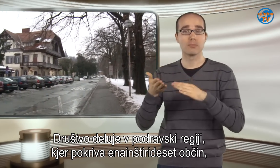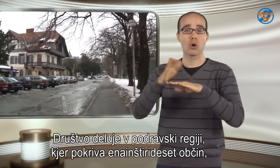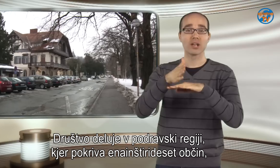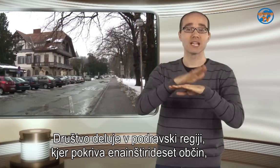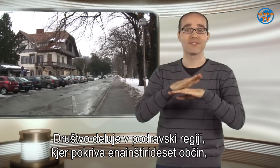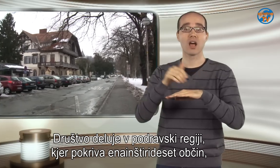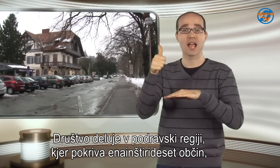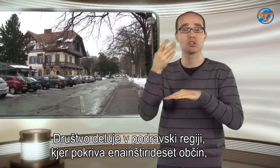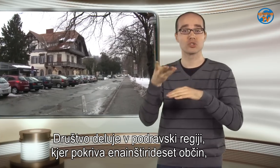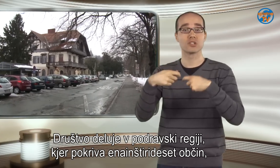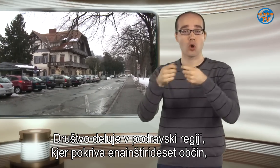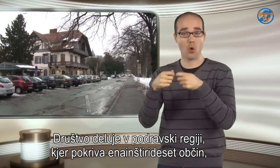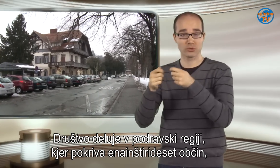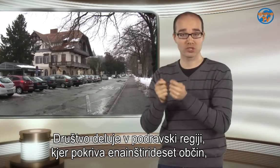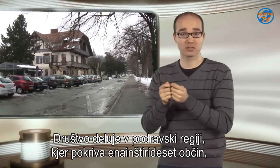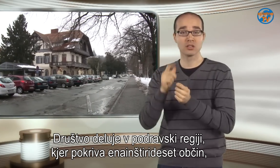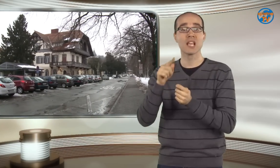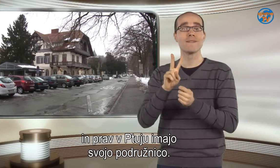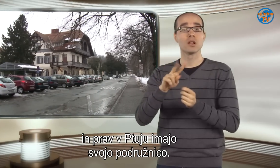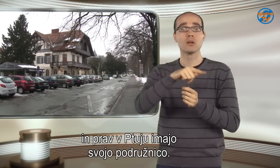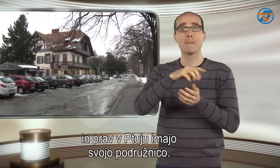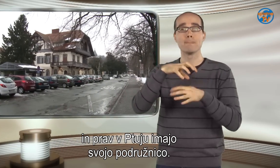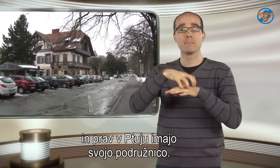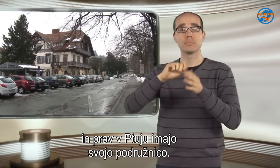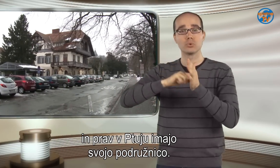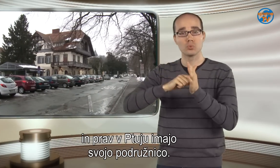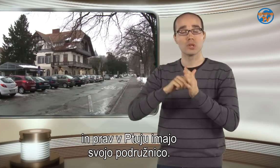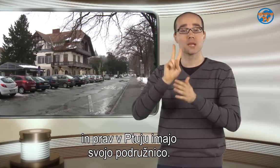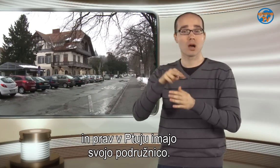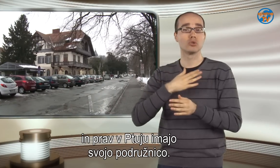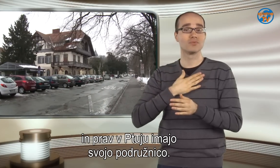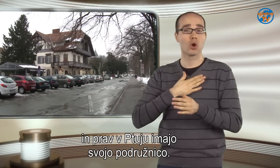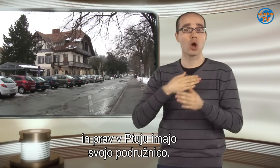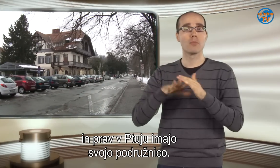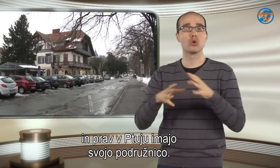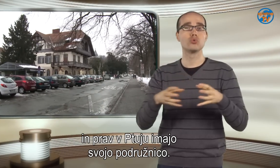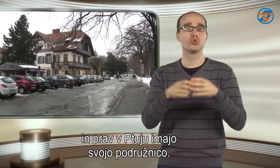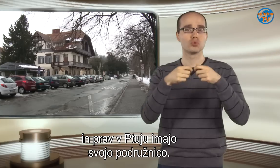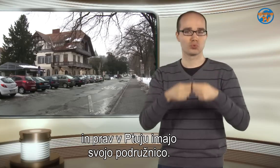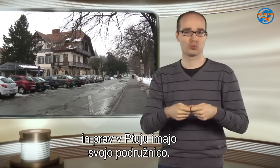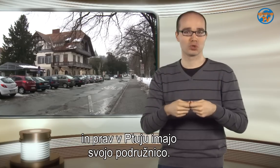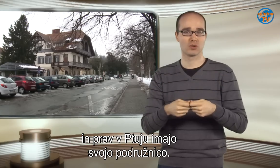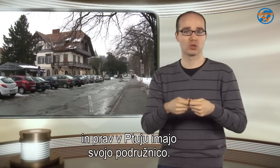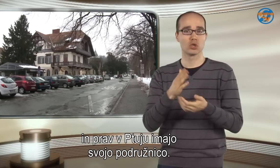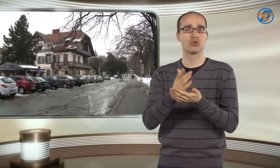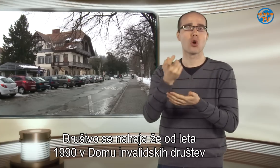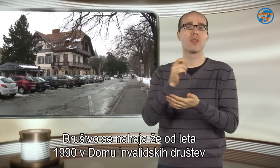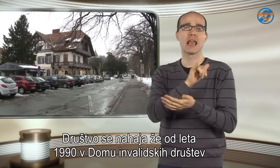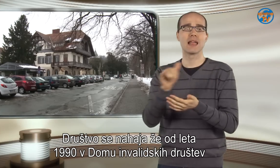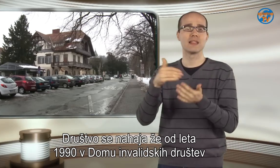pokriva 41 občin in prav v Ptuju imajo svojo podružnico. Društvo se nahaja